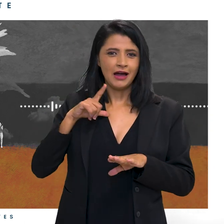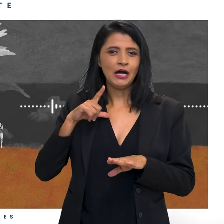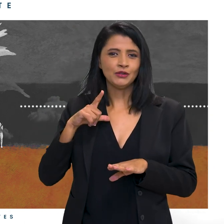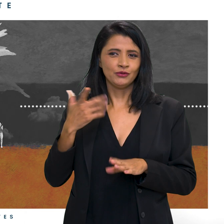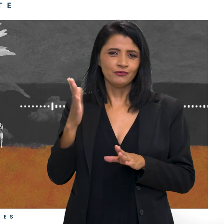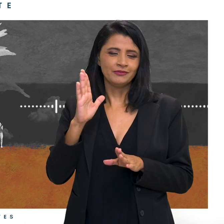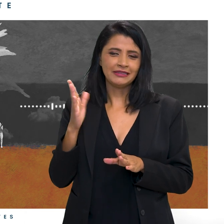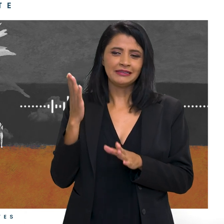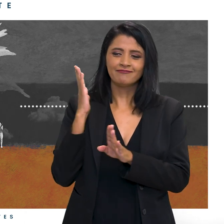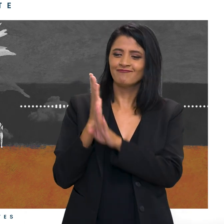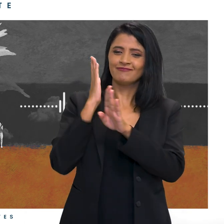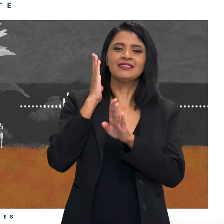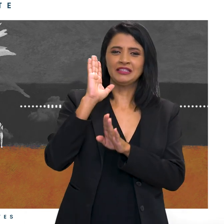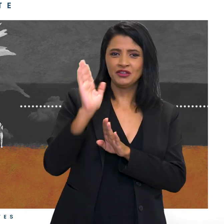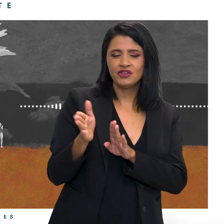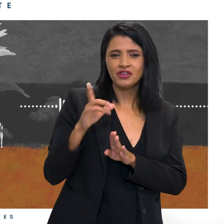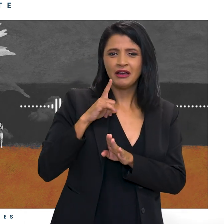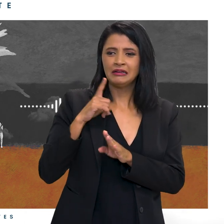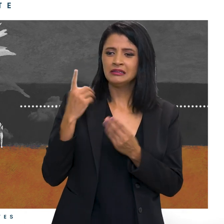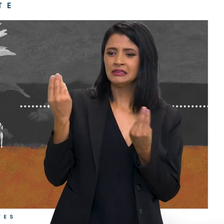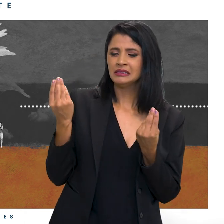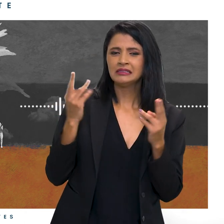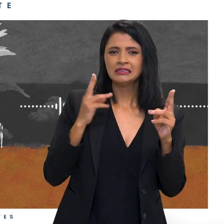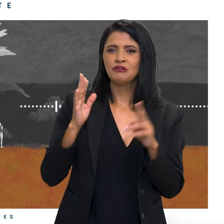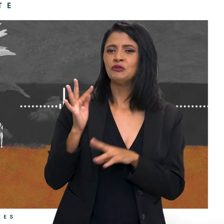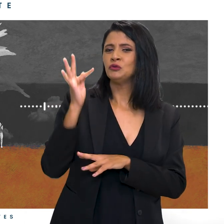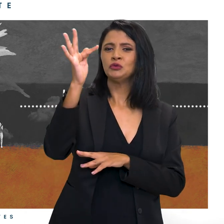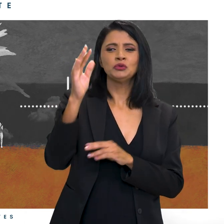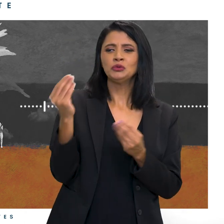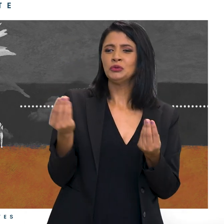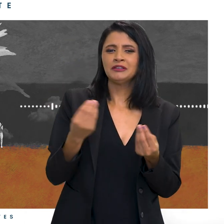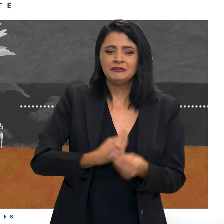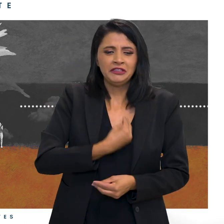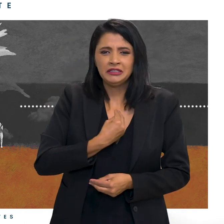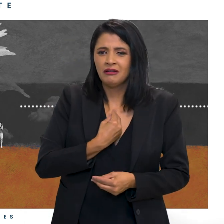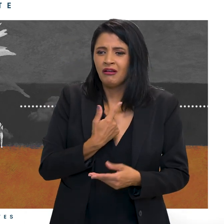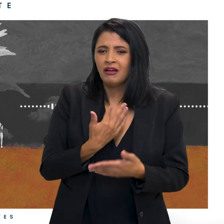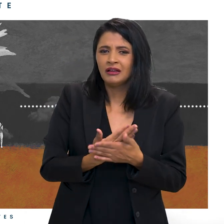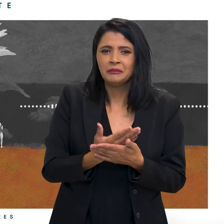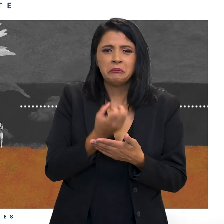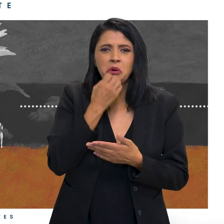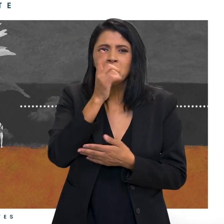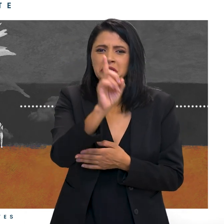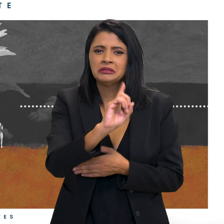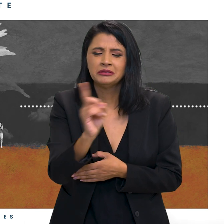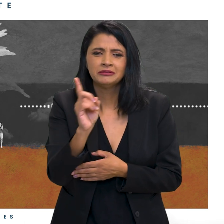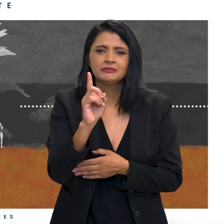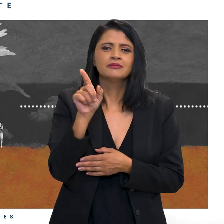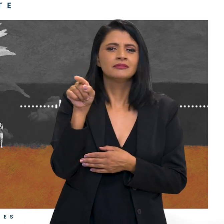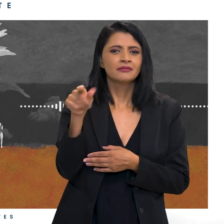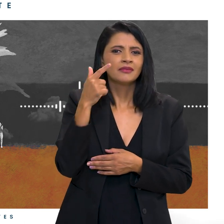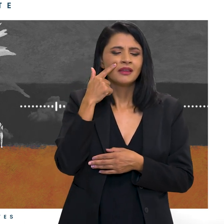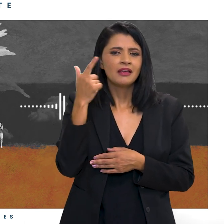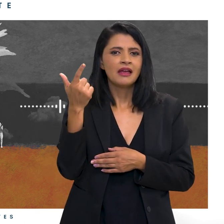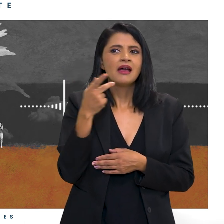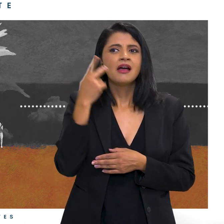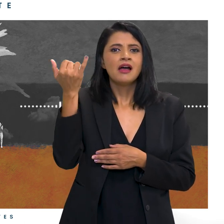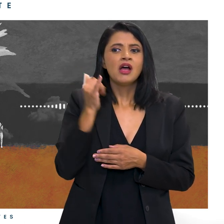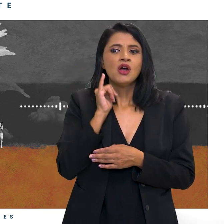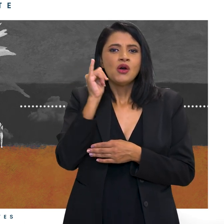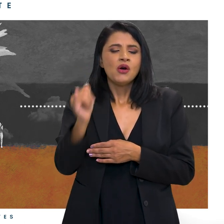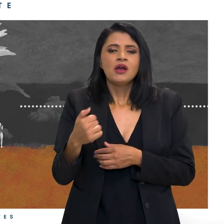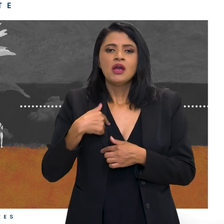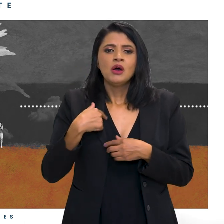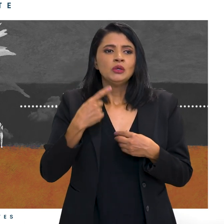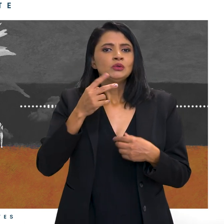já diagnosticados e sem perspectiva futura nenhuma boa, eles precisavam de coisas que eu não